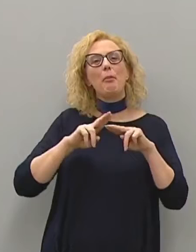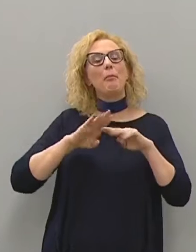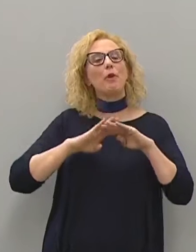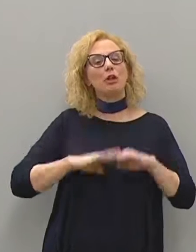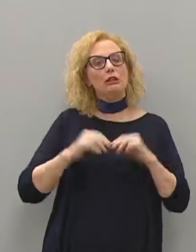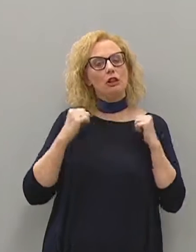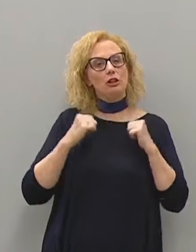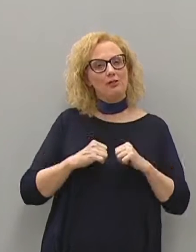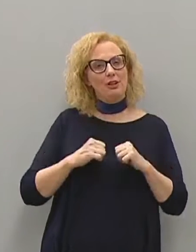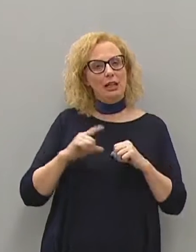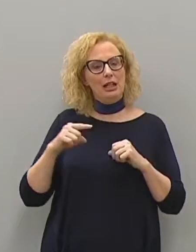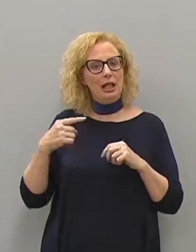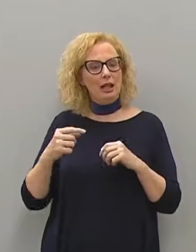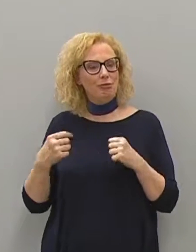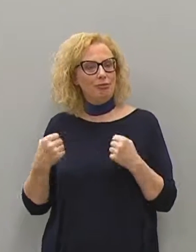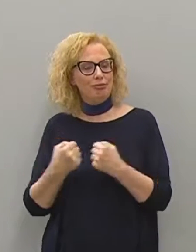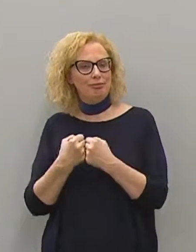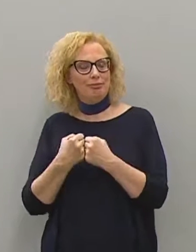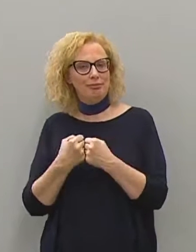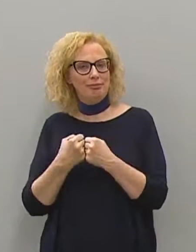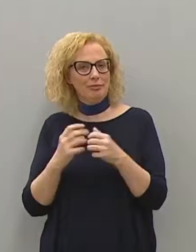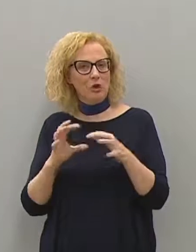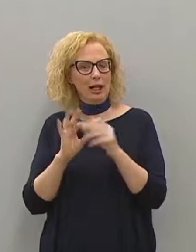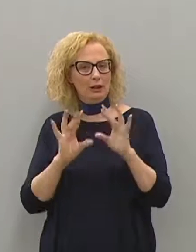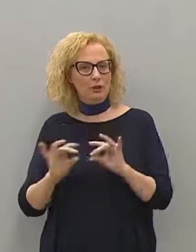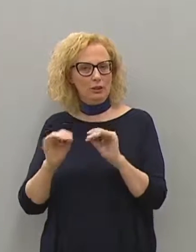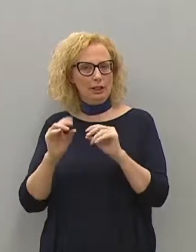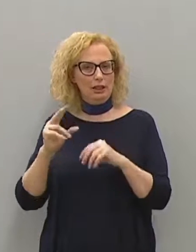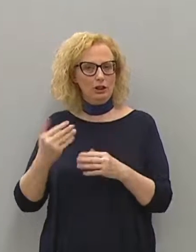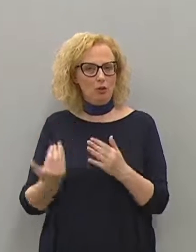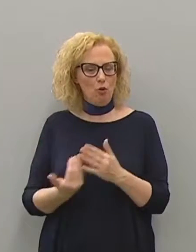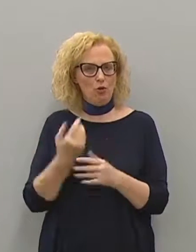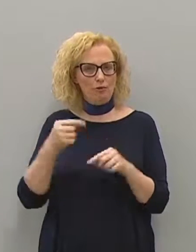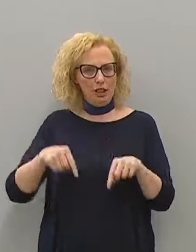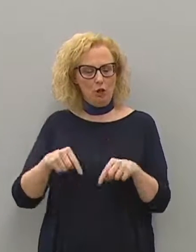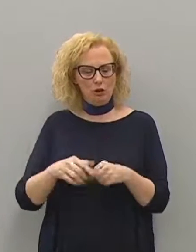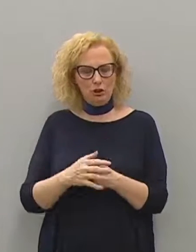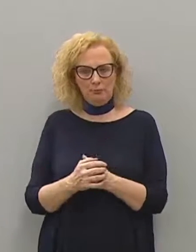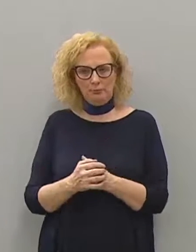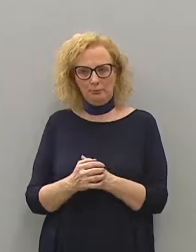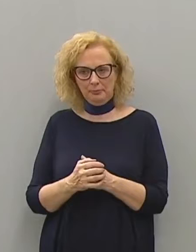sui contagi nuovi contagi di oggi